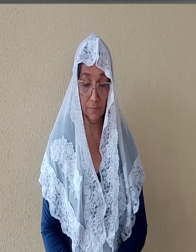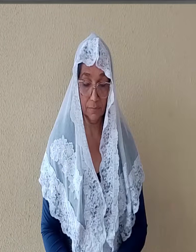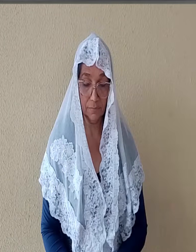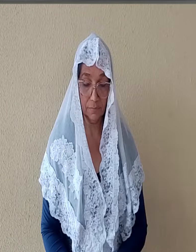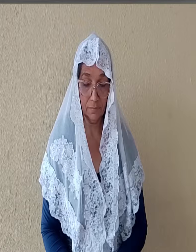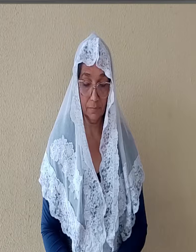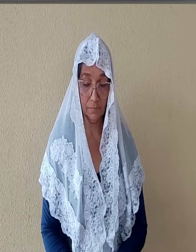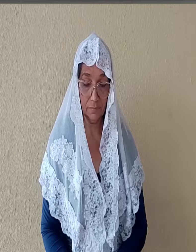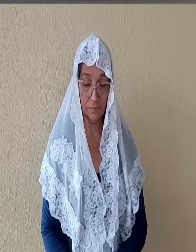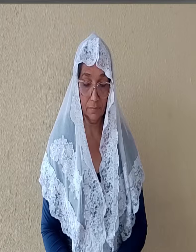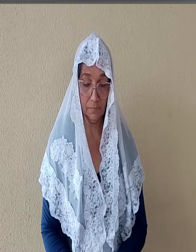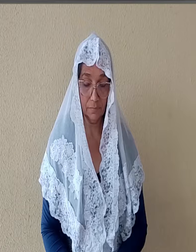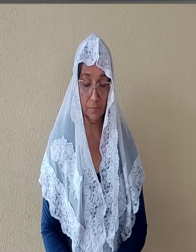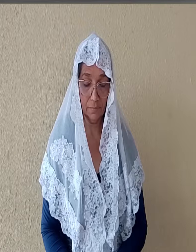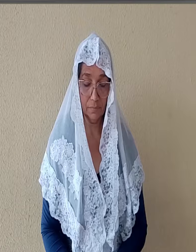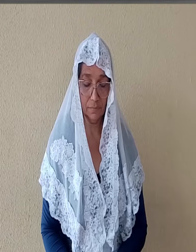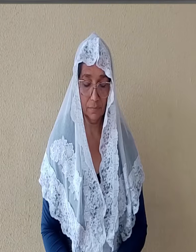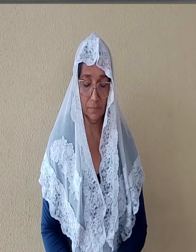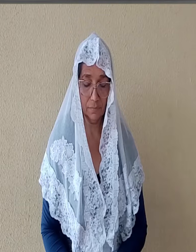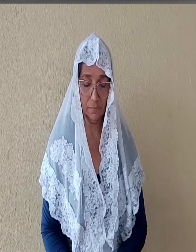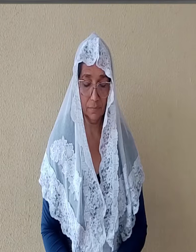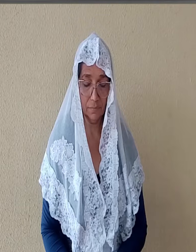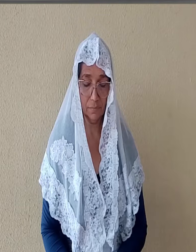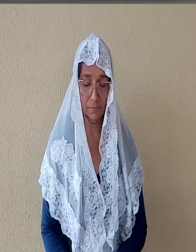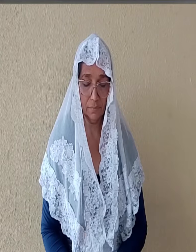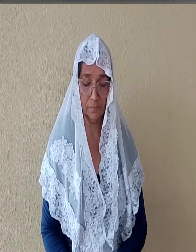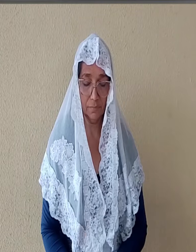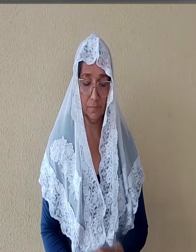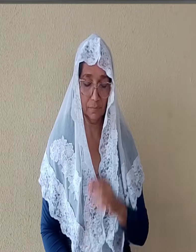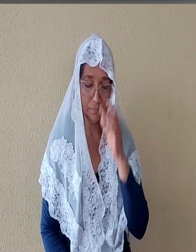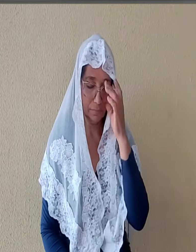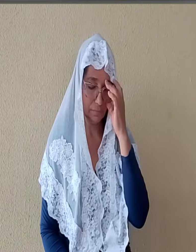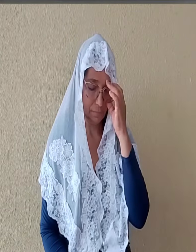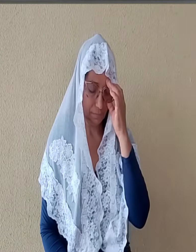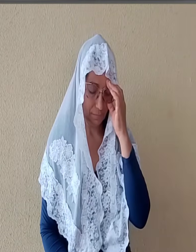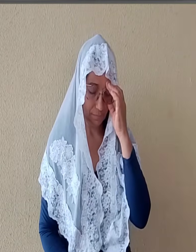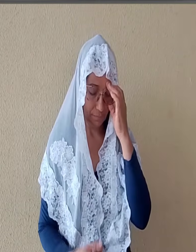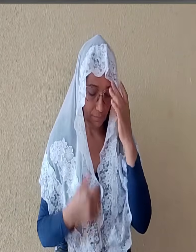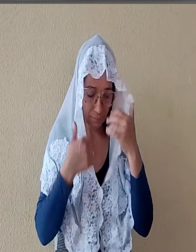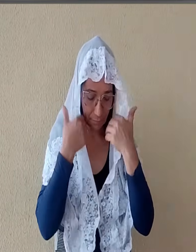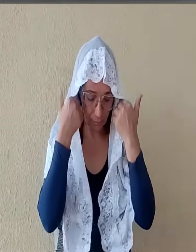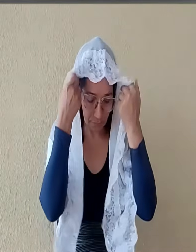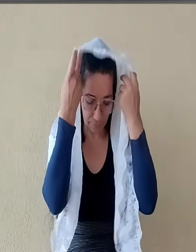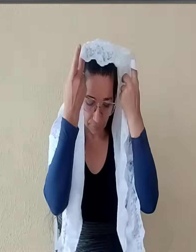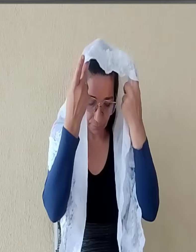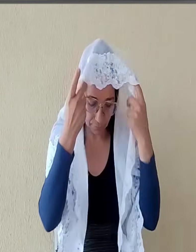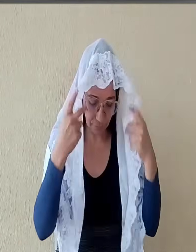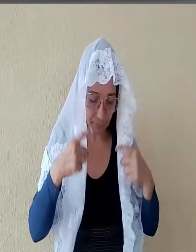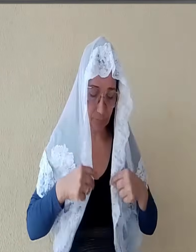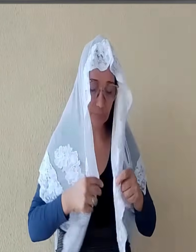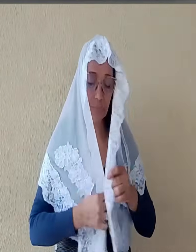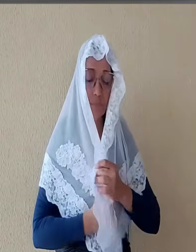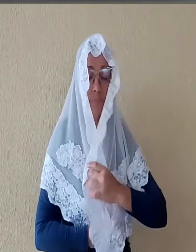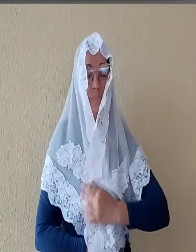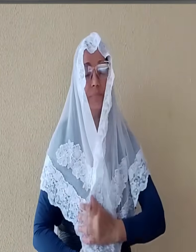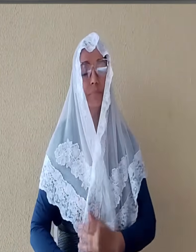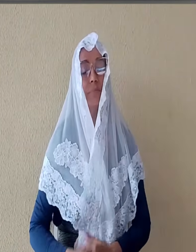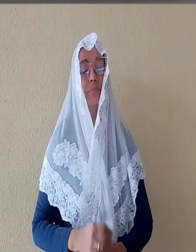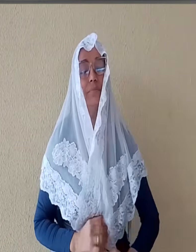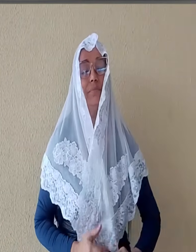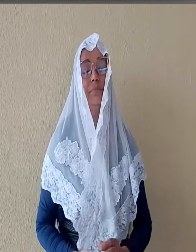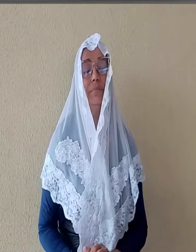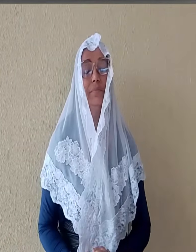alma. Glória, glória, glória a Deus. Aleluia, Jesus. Aleluia, Deus bendito. Aleluia. Graças te